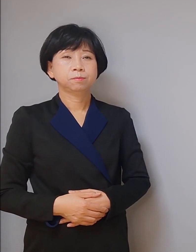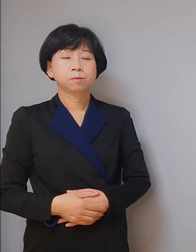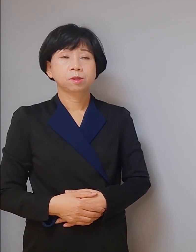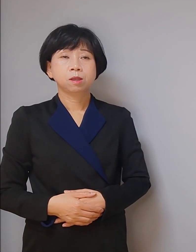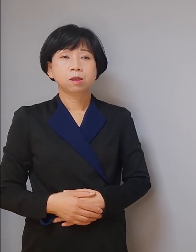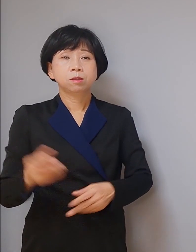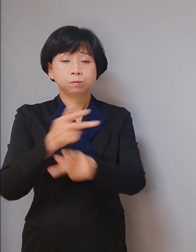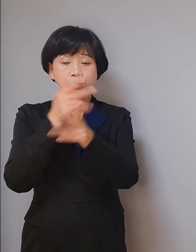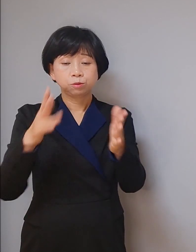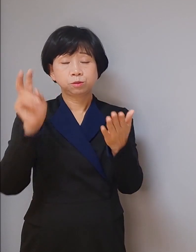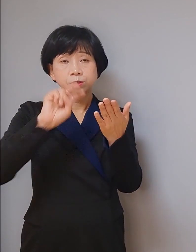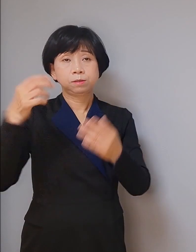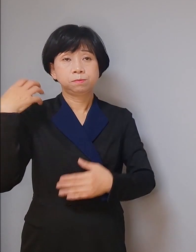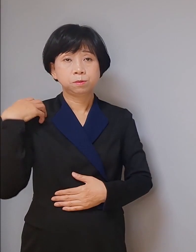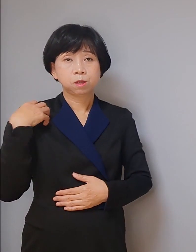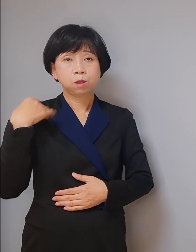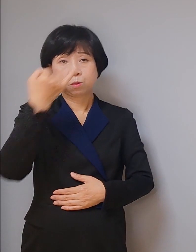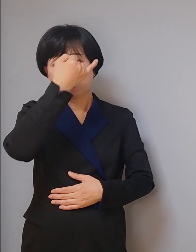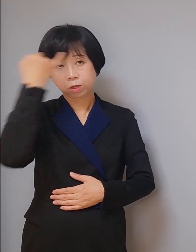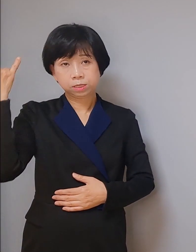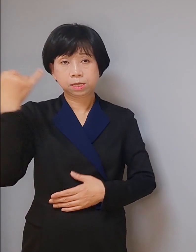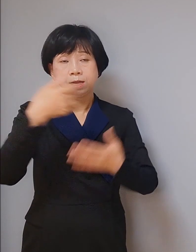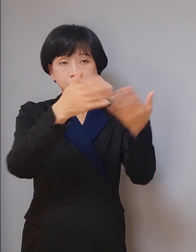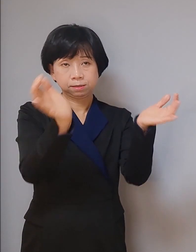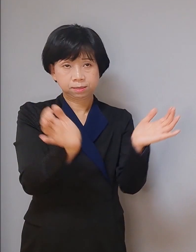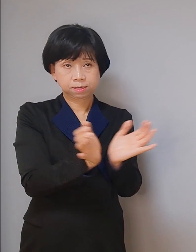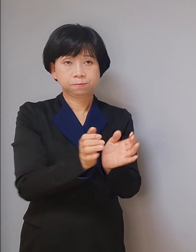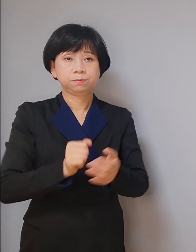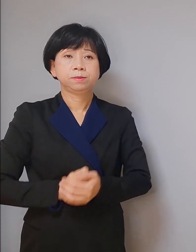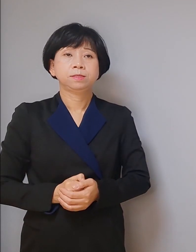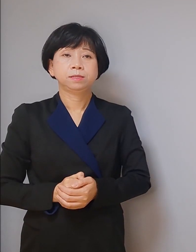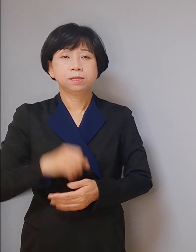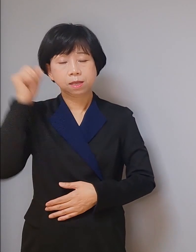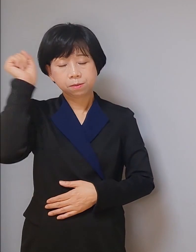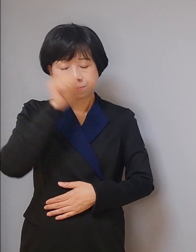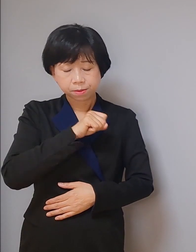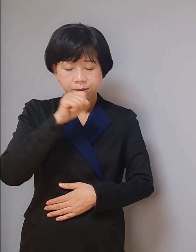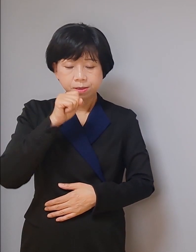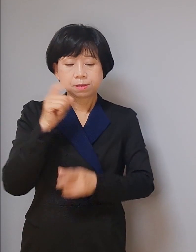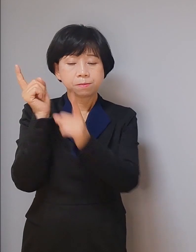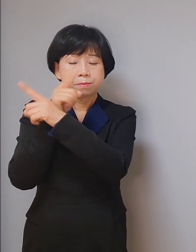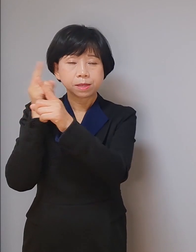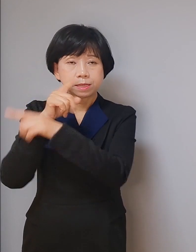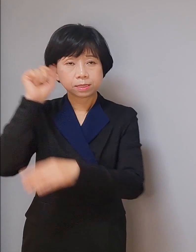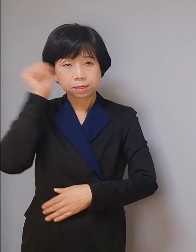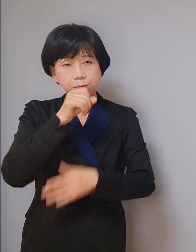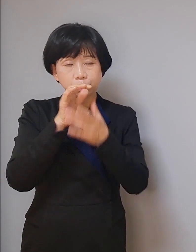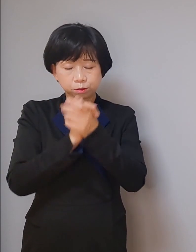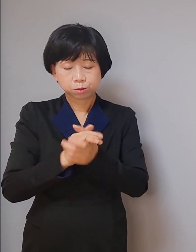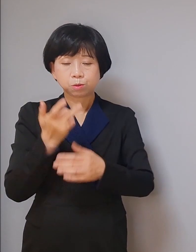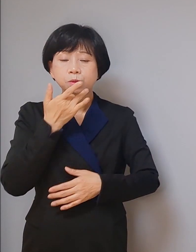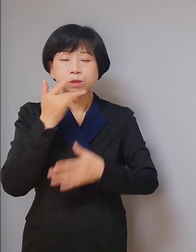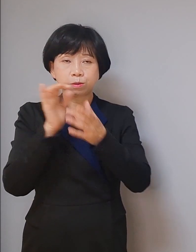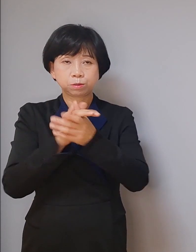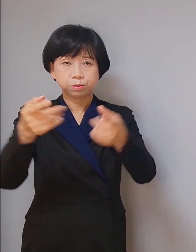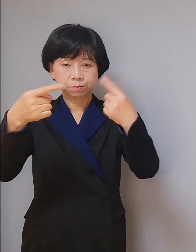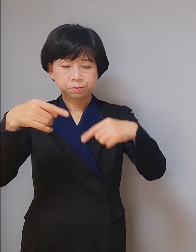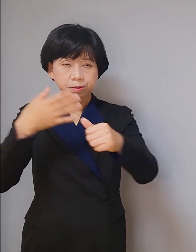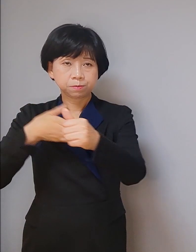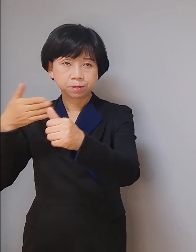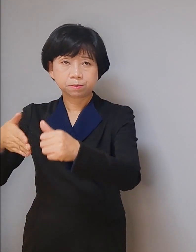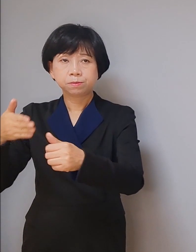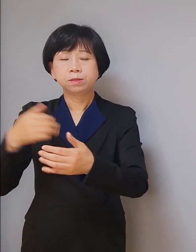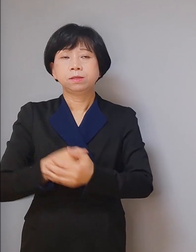이번 주간 콰이어는 권사 전체입니다. 매일 새벽 기도회와 화요 기도에 참여 바랍니다. 예배를 위한 주일 기도가